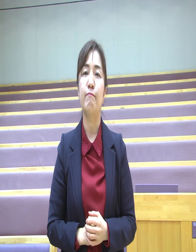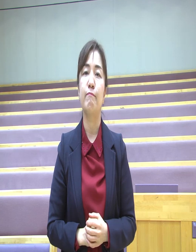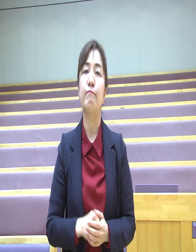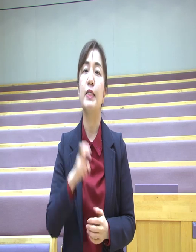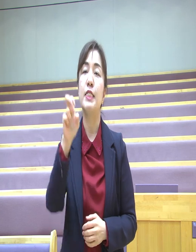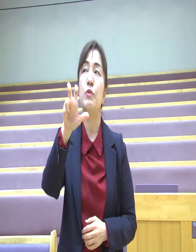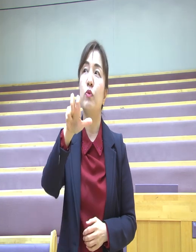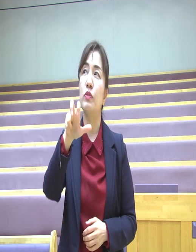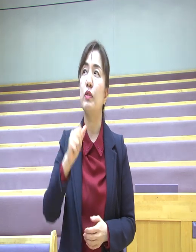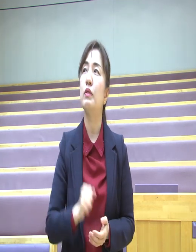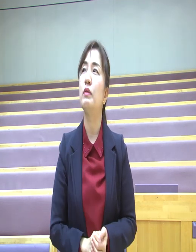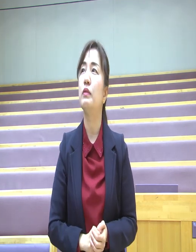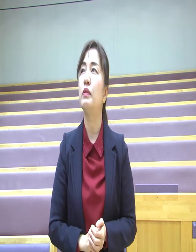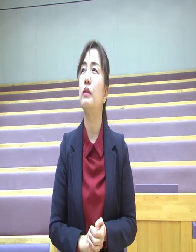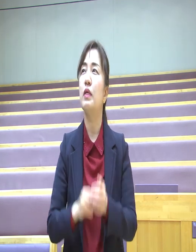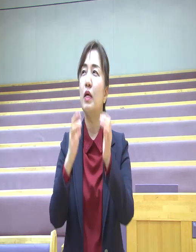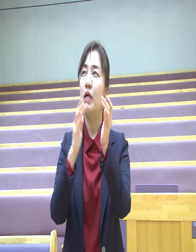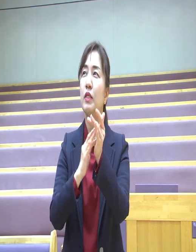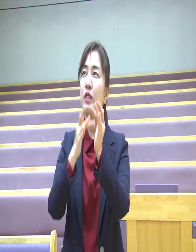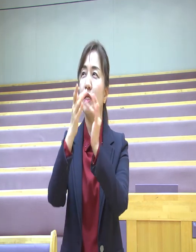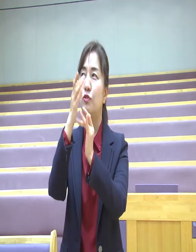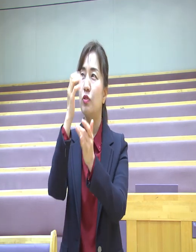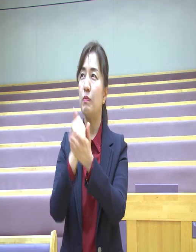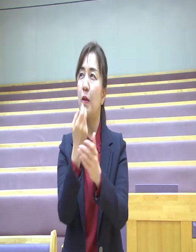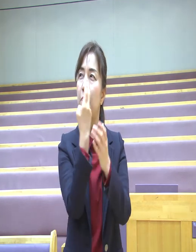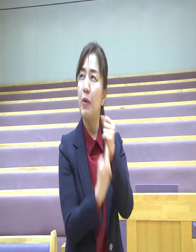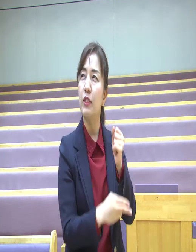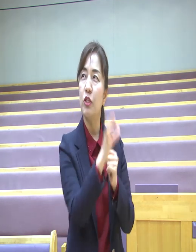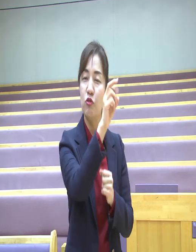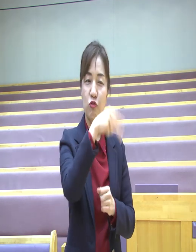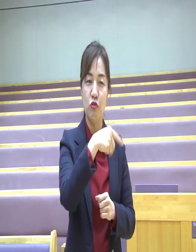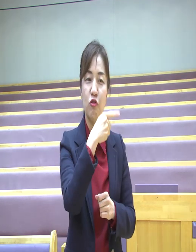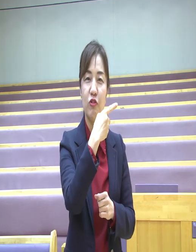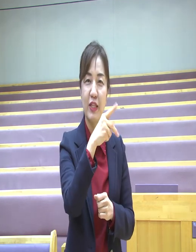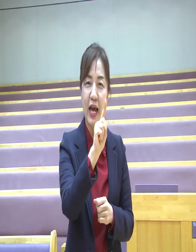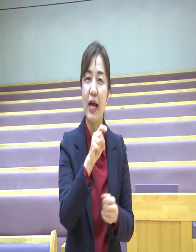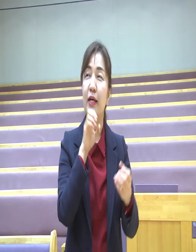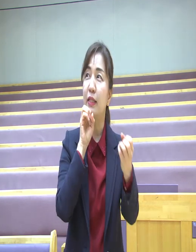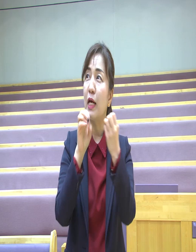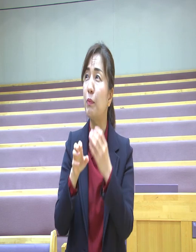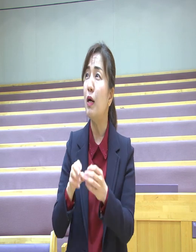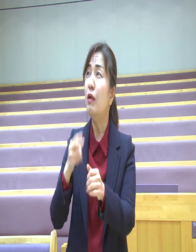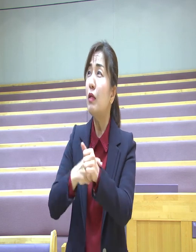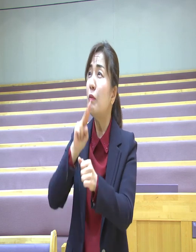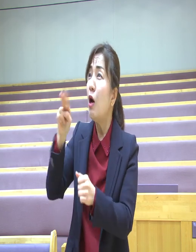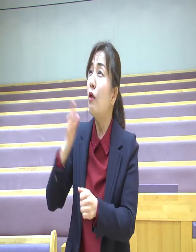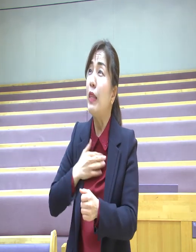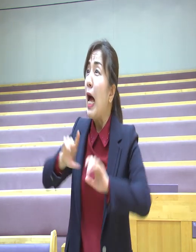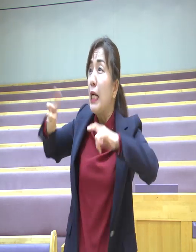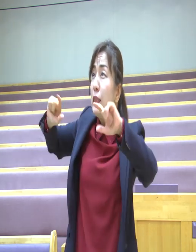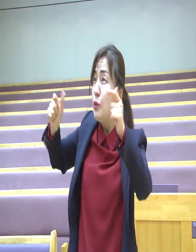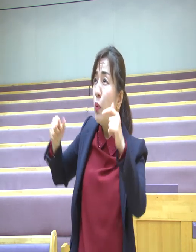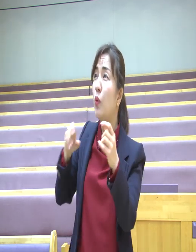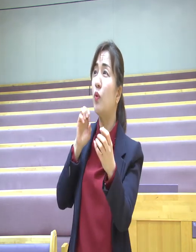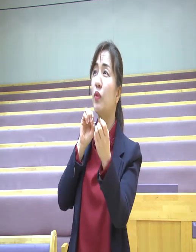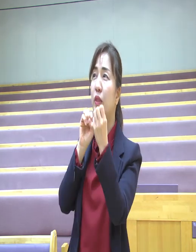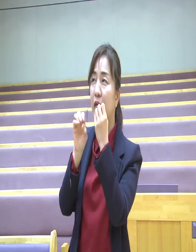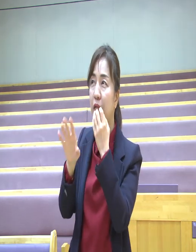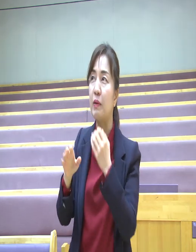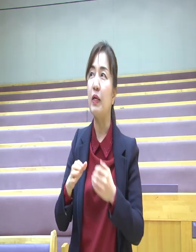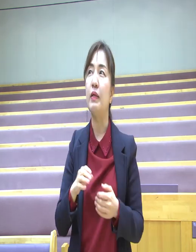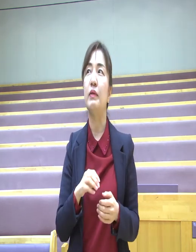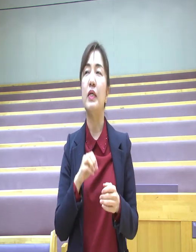자, 이어서 25절입니다. 25절 시작. 예수를 파는 유다가 대답하여 이르되 랍비여 나는